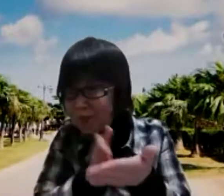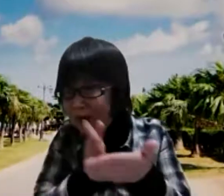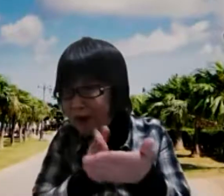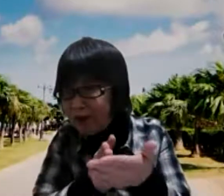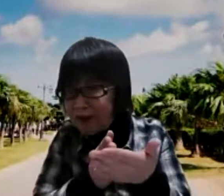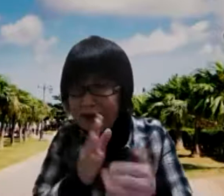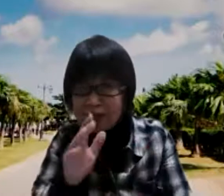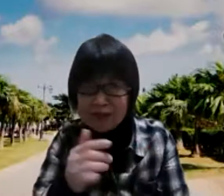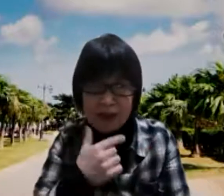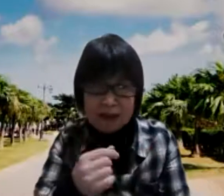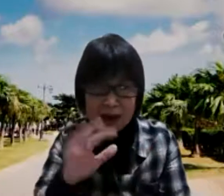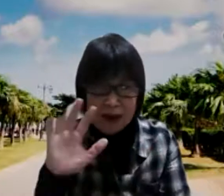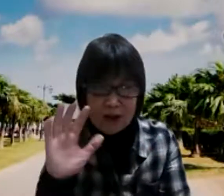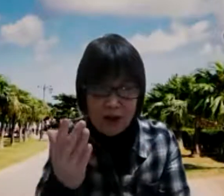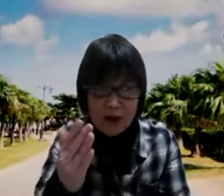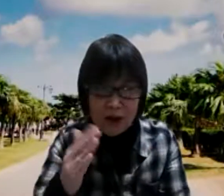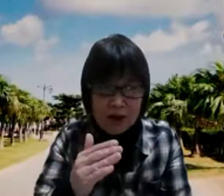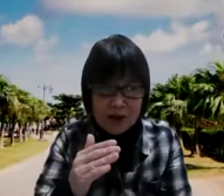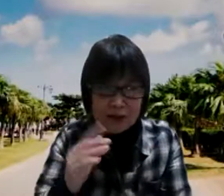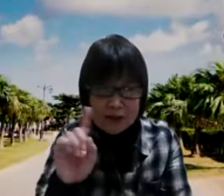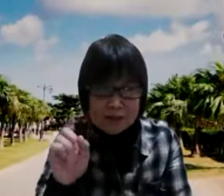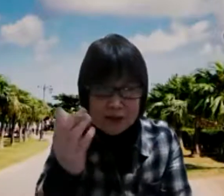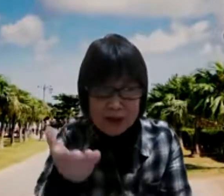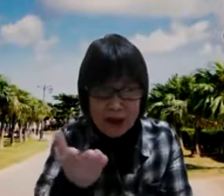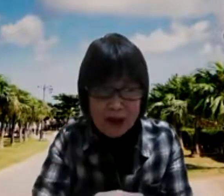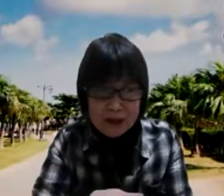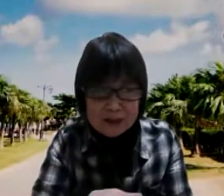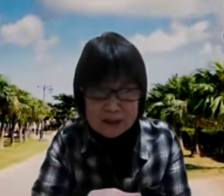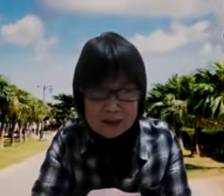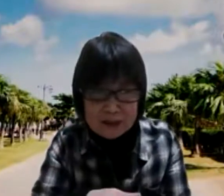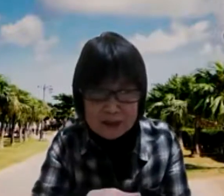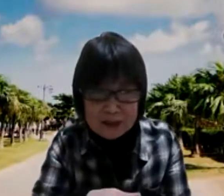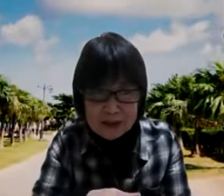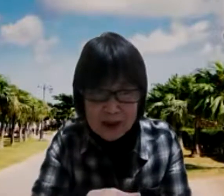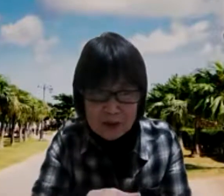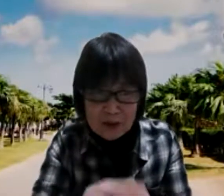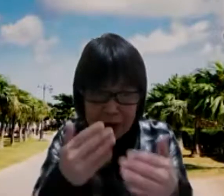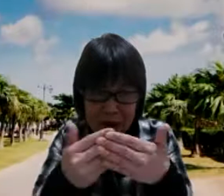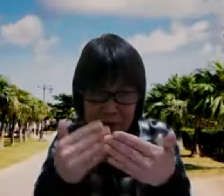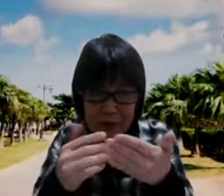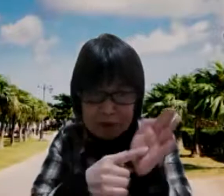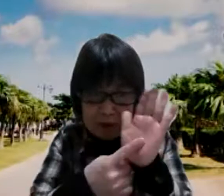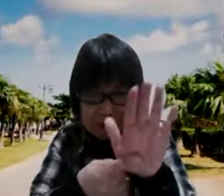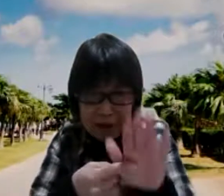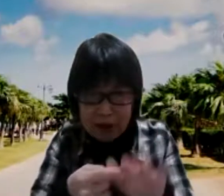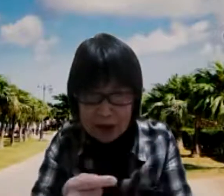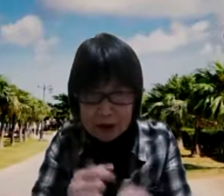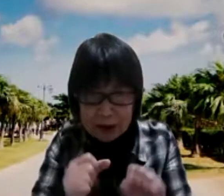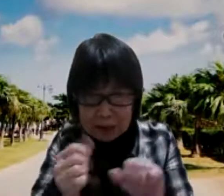明したいんだけど、どうしますか？あの、絵を表示してやります。